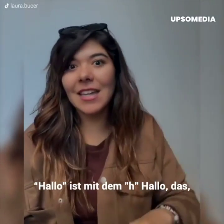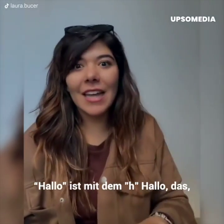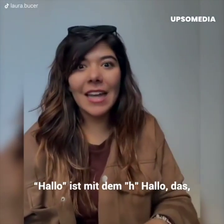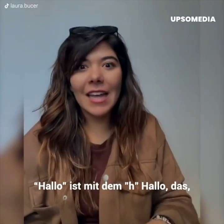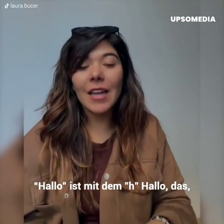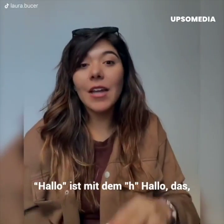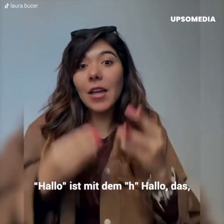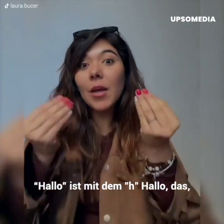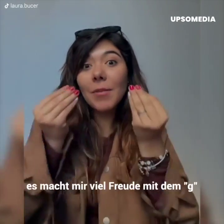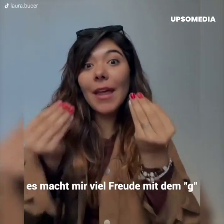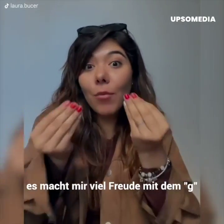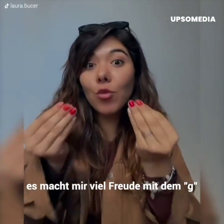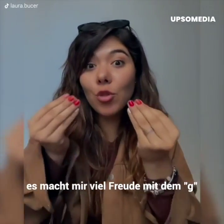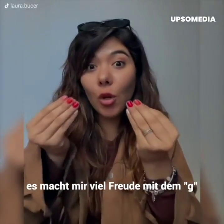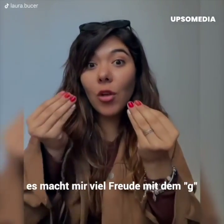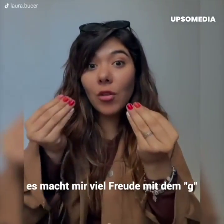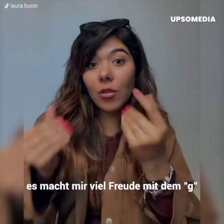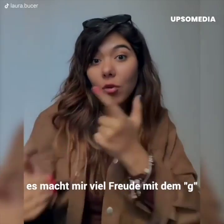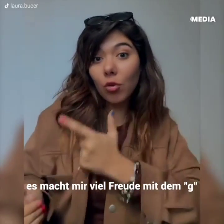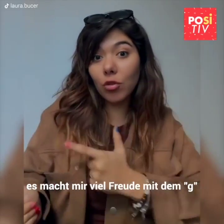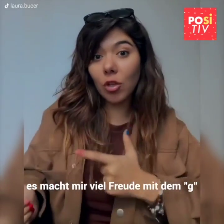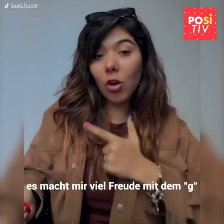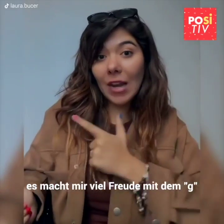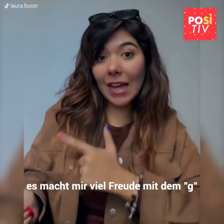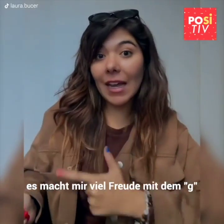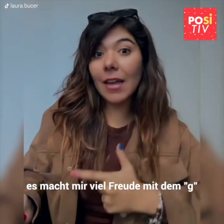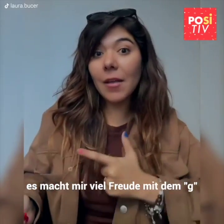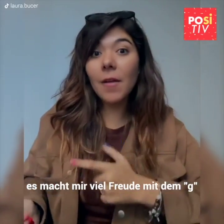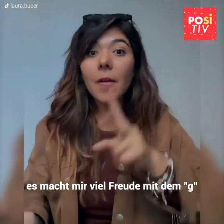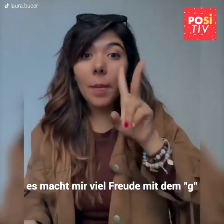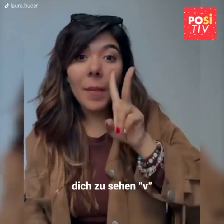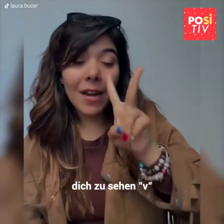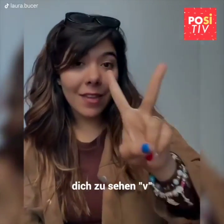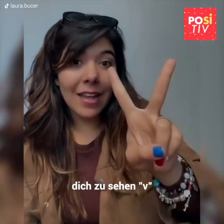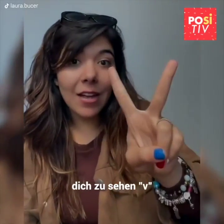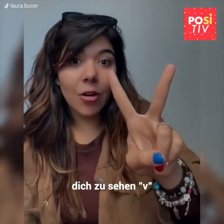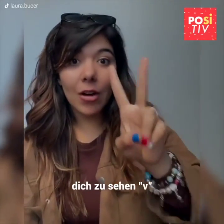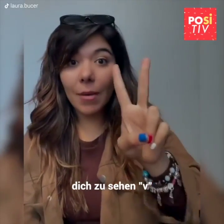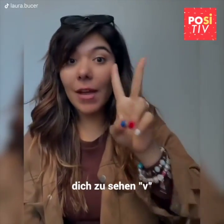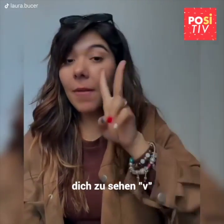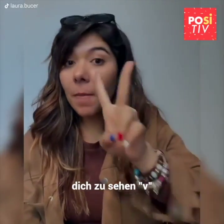me da mucho gusto con la G, verte con la B,